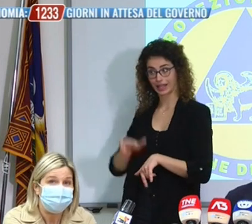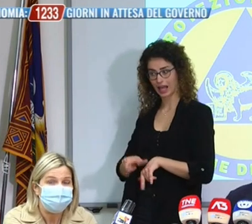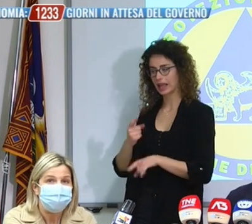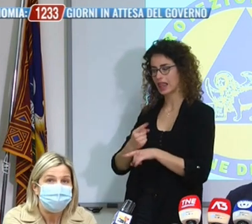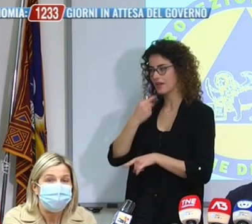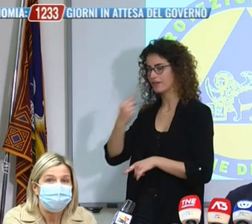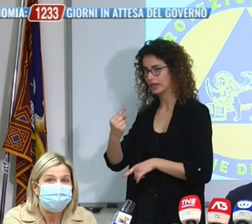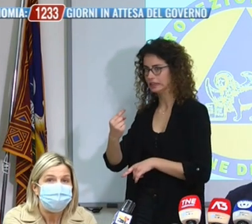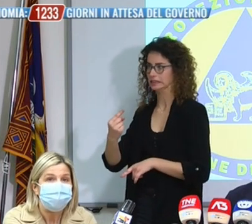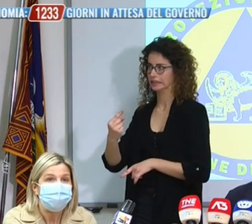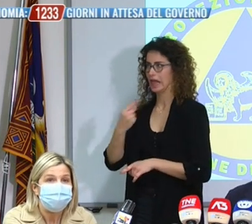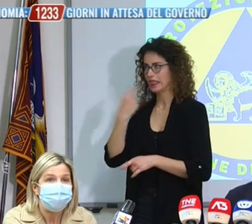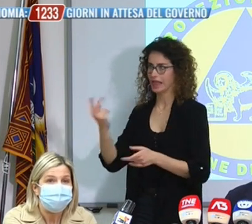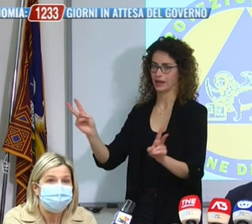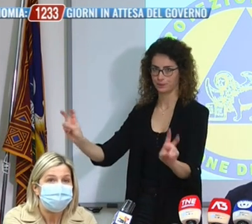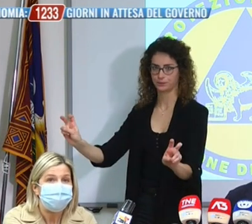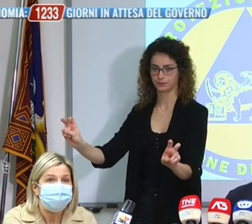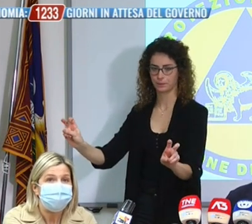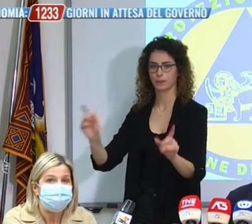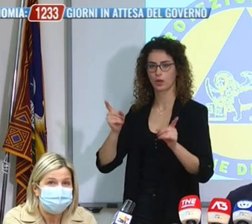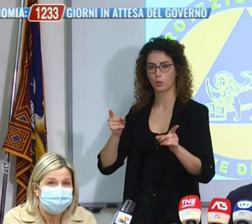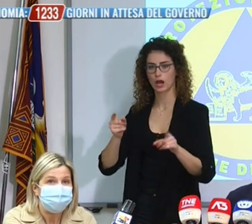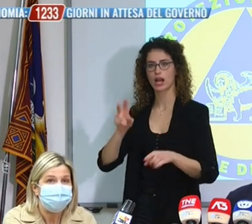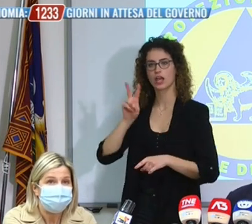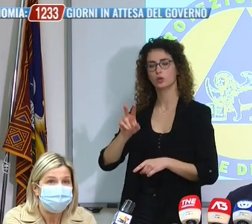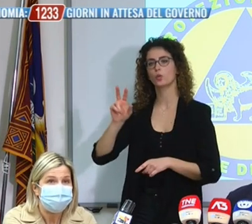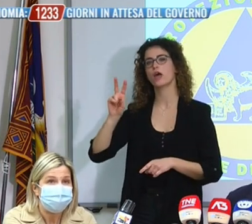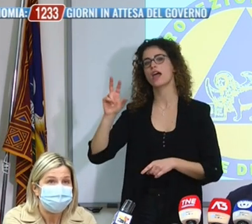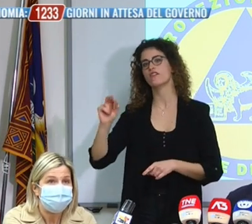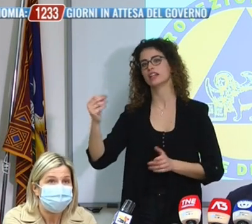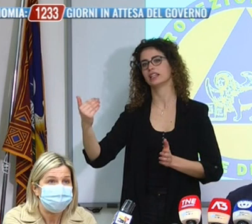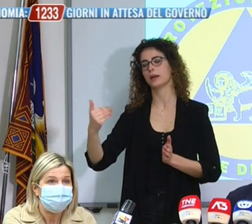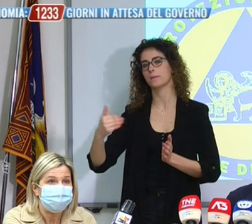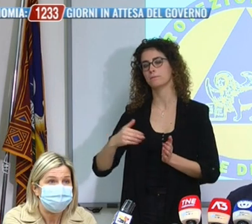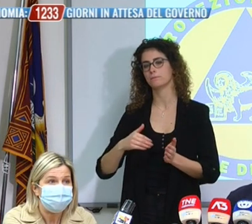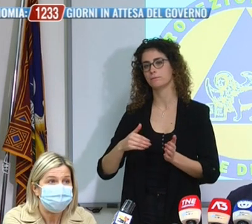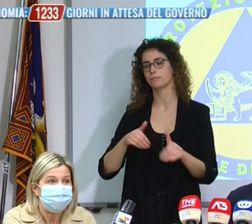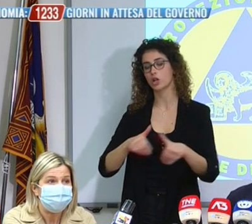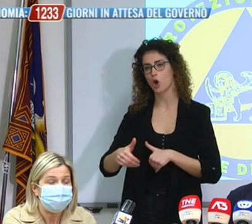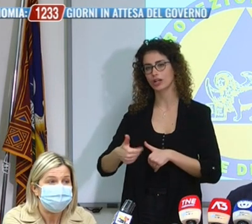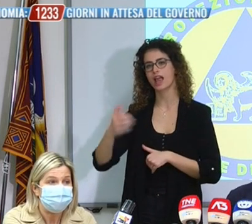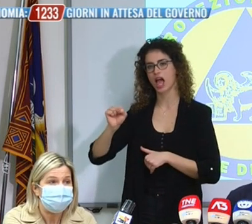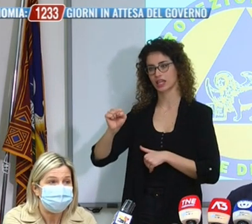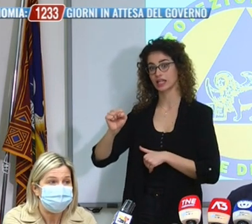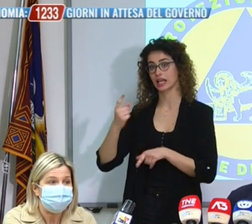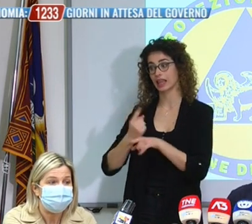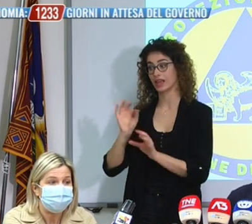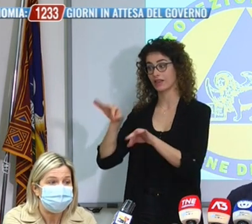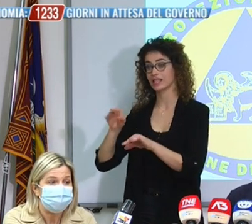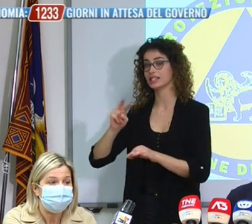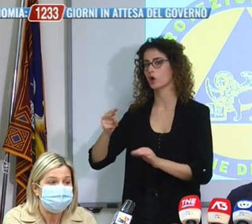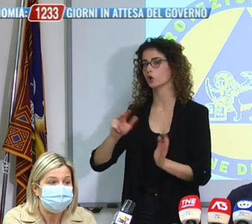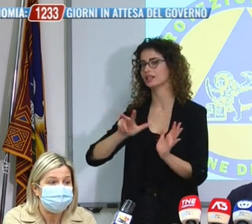garantita, però dovrebbe arrivare 20 milioni di dosi di AstraZeneca in Italia, secondo trimestre.